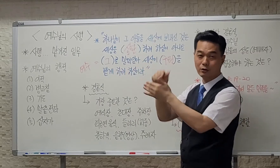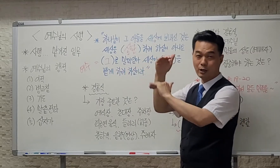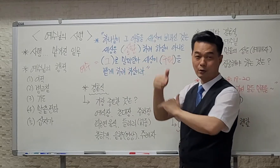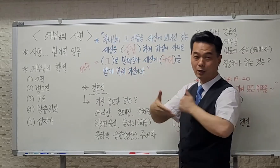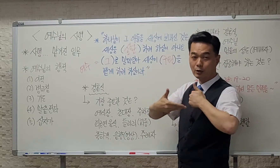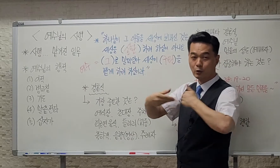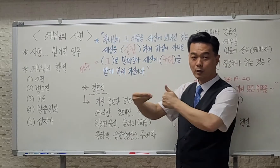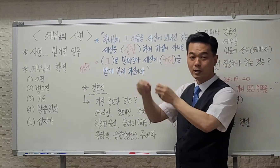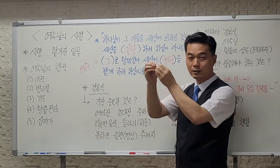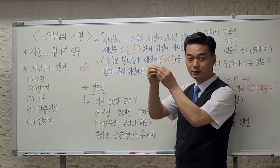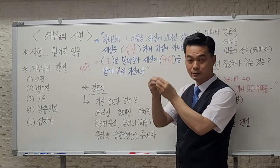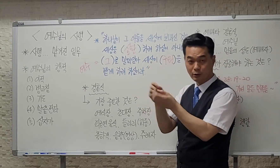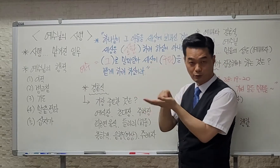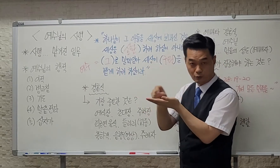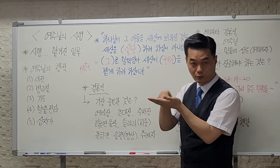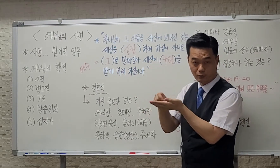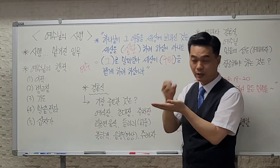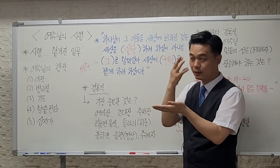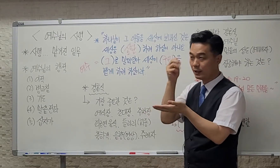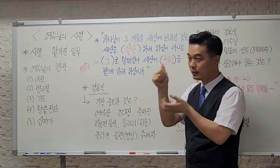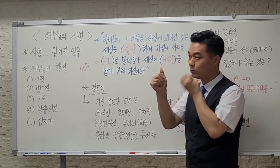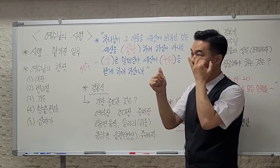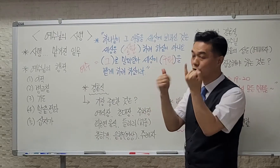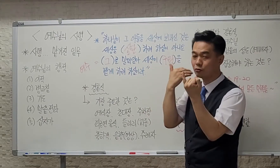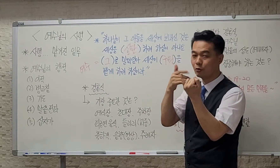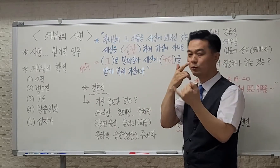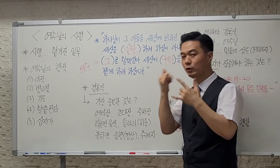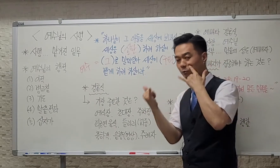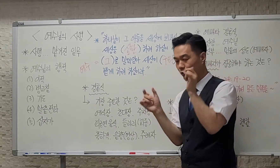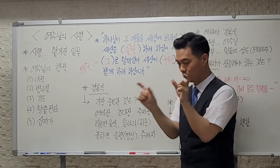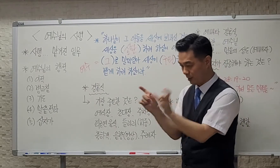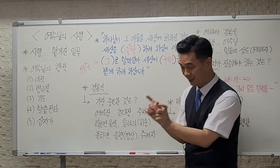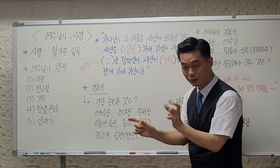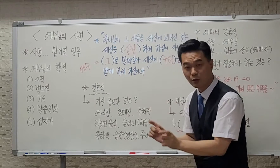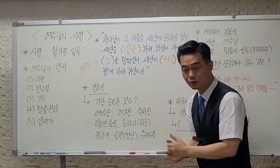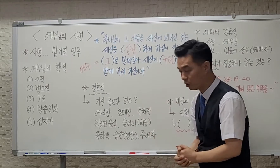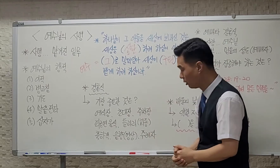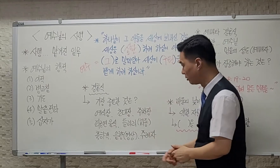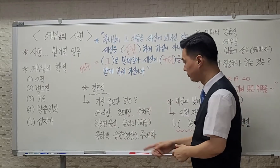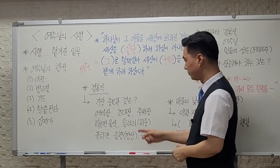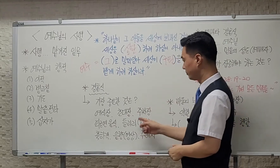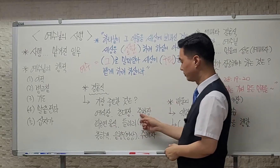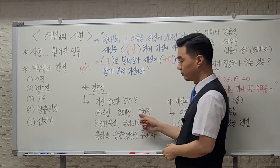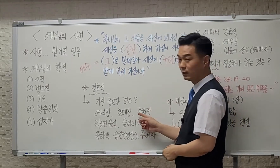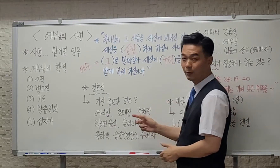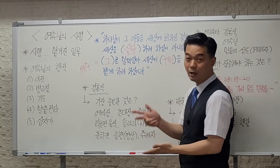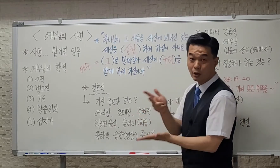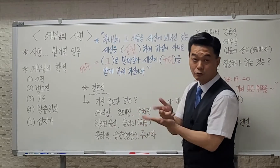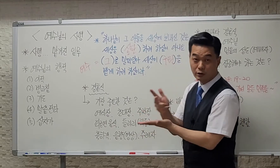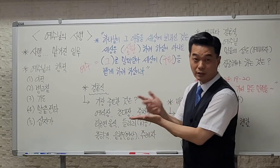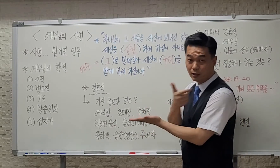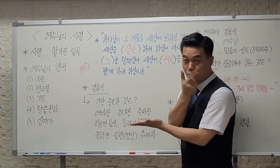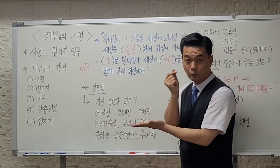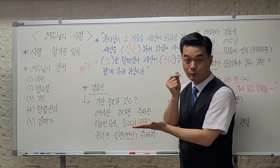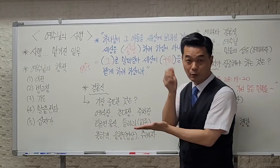내용, 초대의 글 써있고, 신랑 신부 누구고 부모님 누구고 막 다 적혀있죠. 그 다음에 주차장이 좁으면